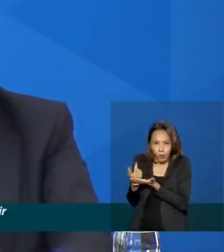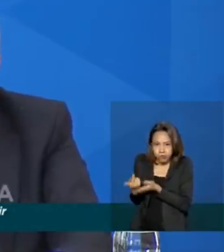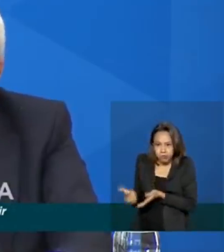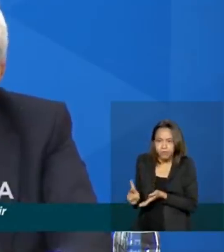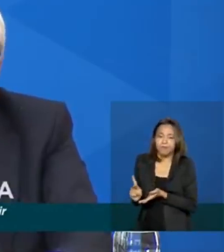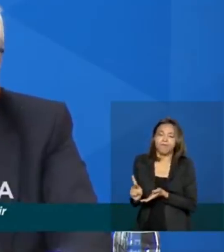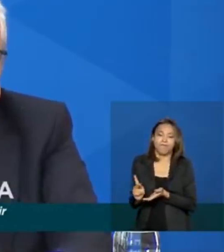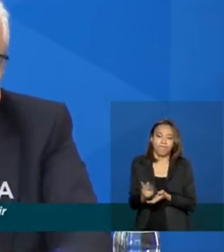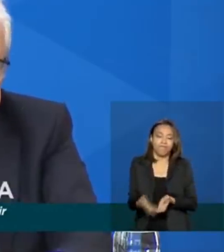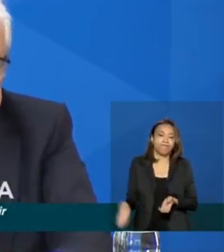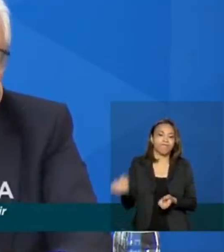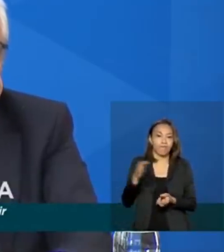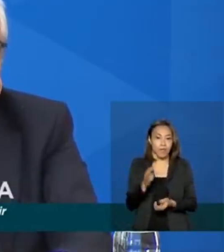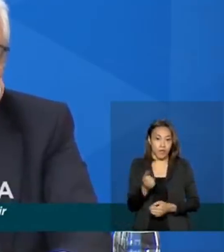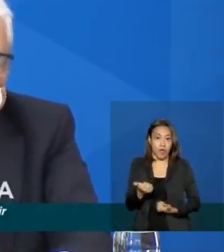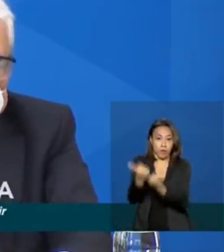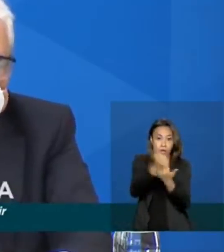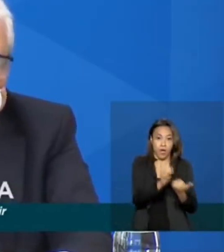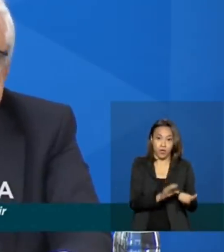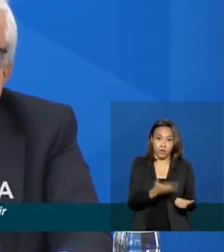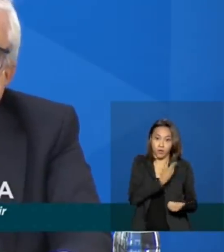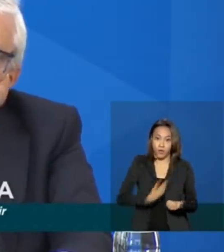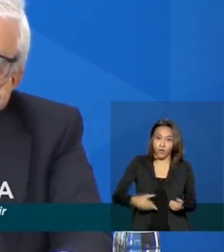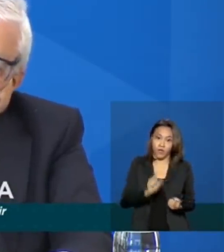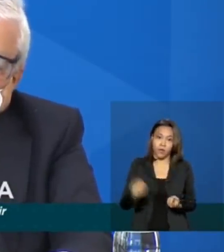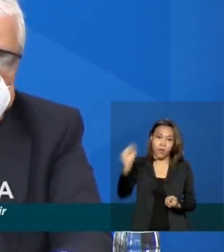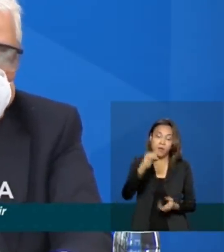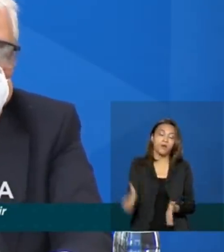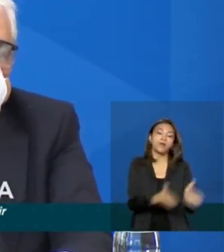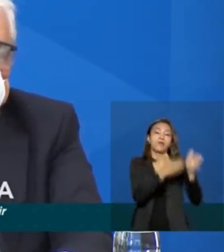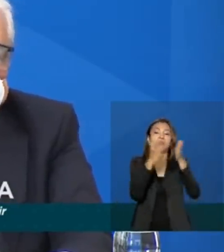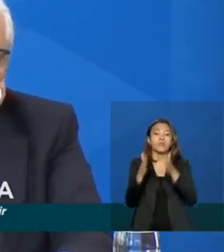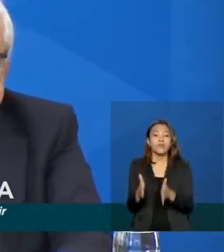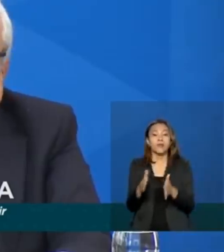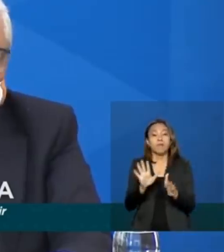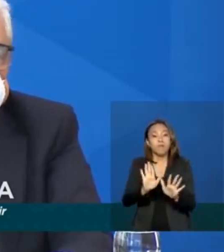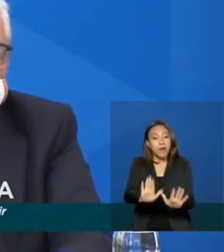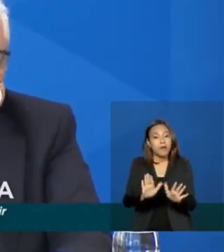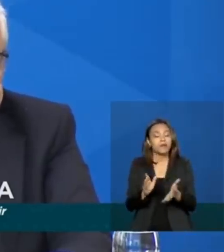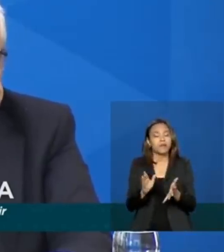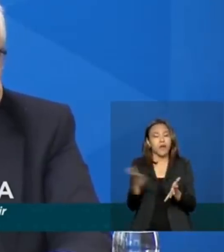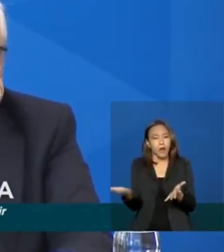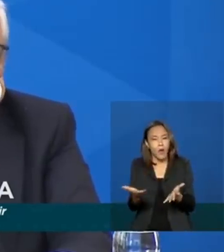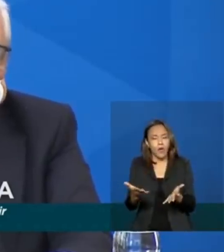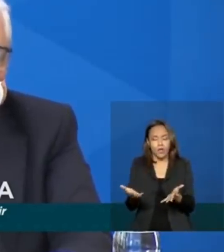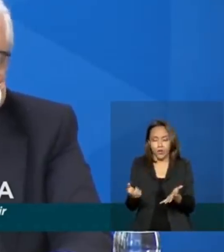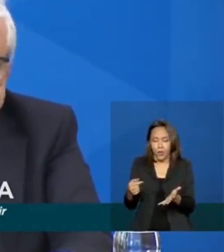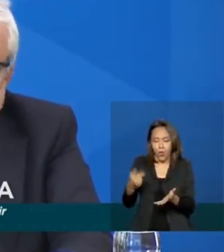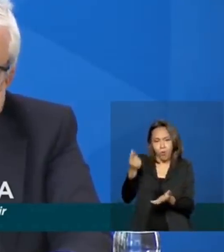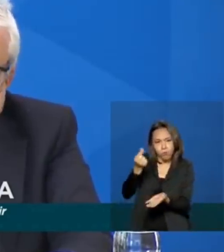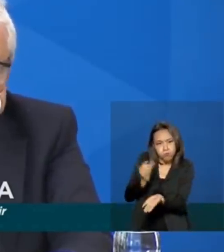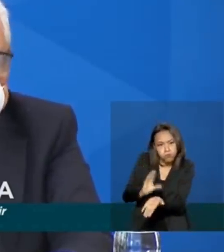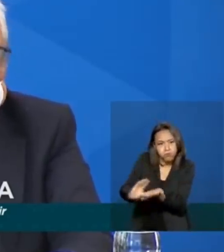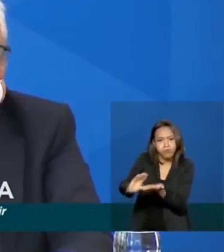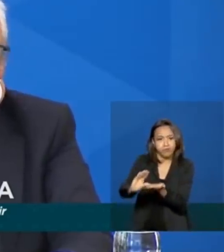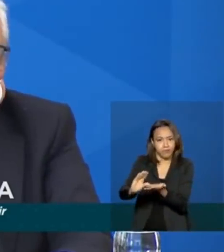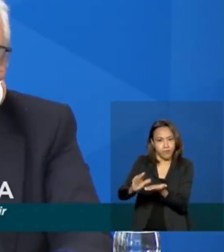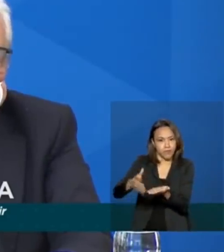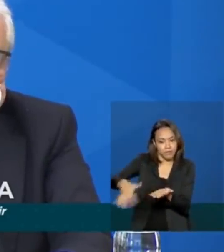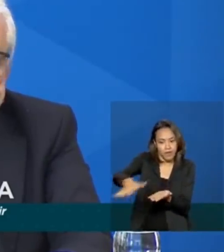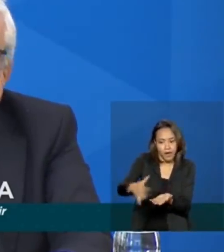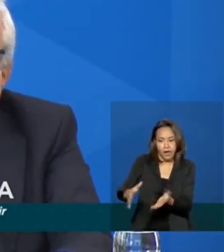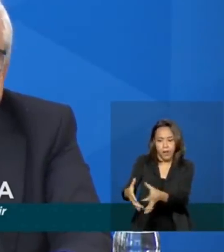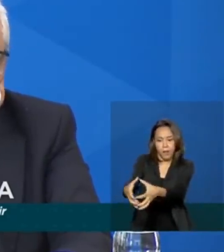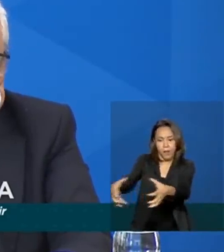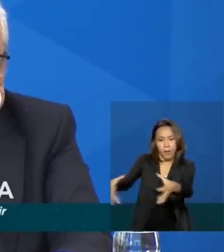governo. Este 2020 foi mais baixo, mas com os investimentos que nós vamos fazer, com a continuidade do